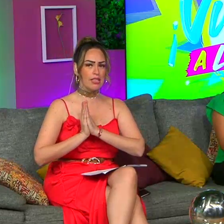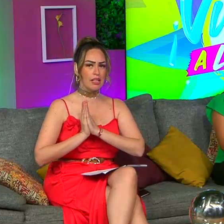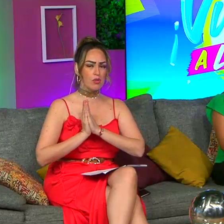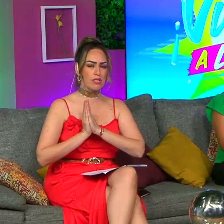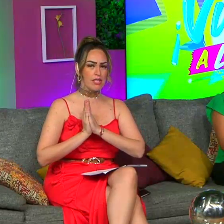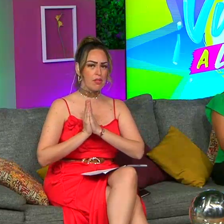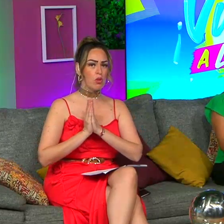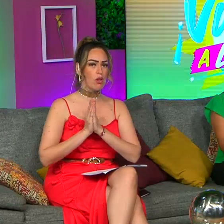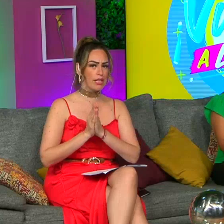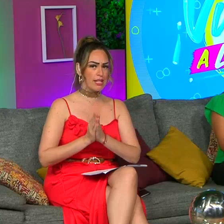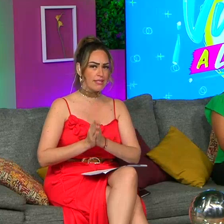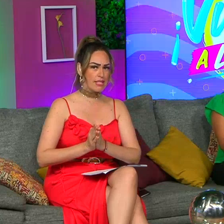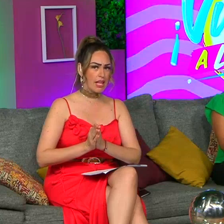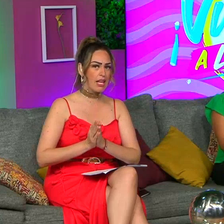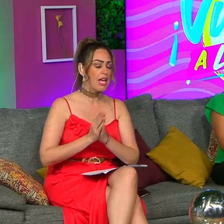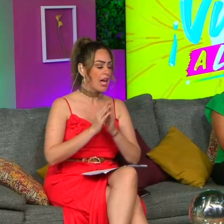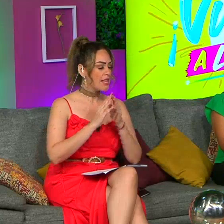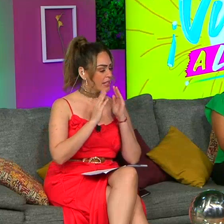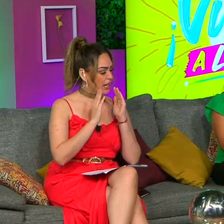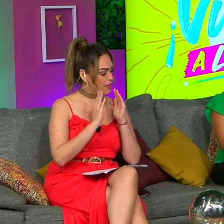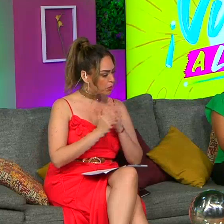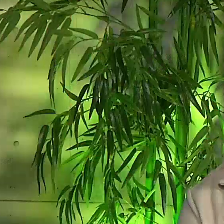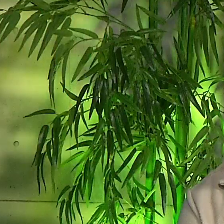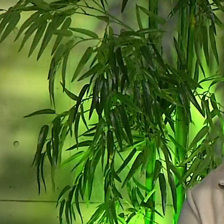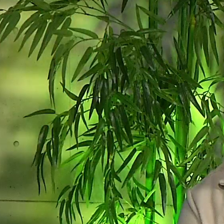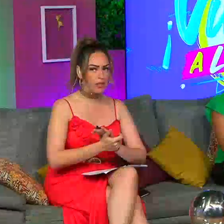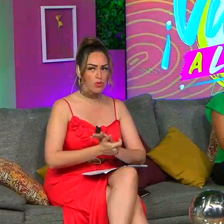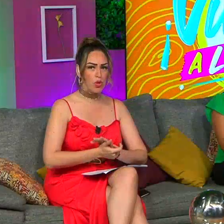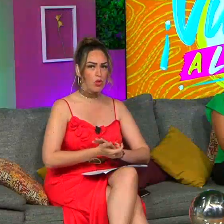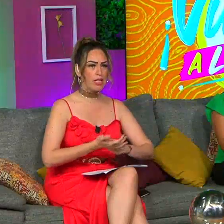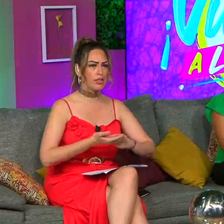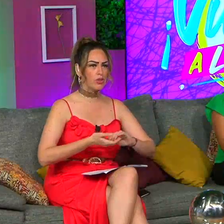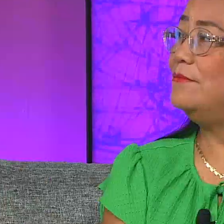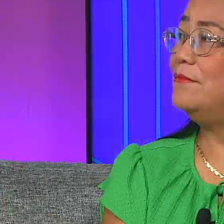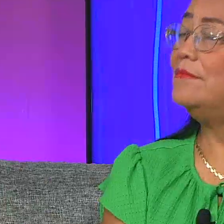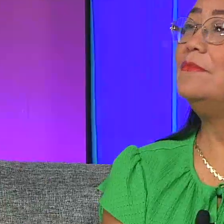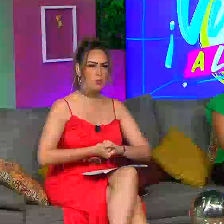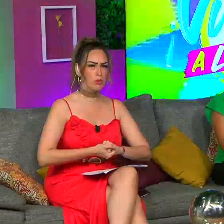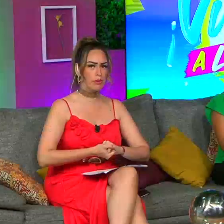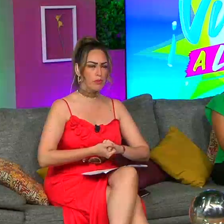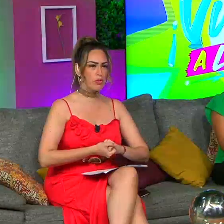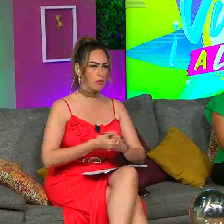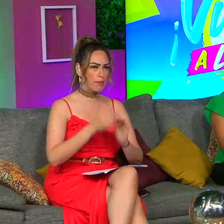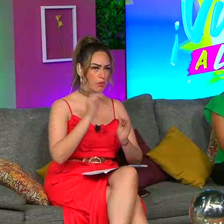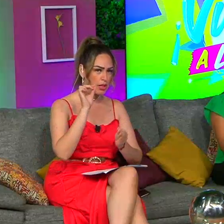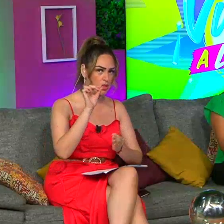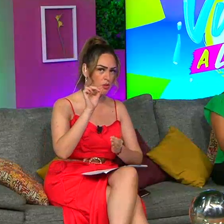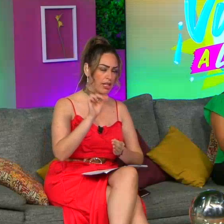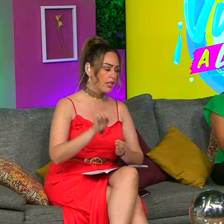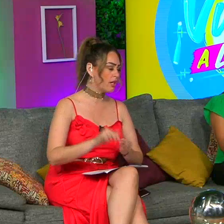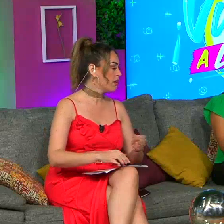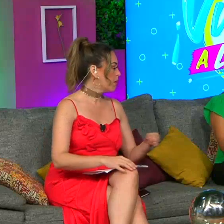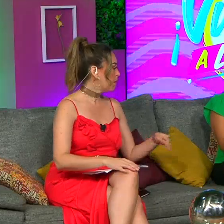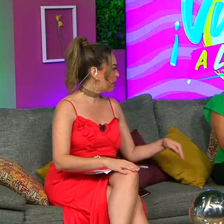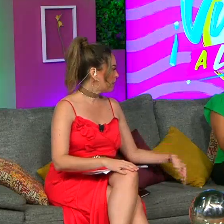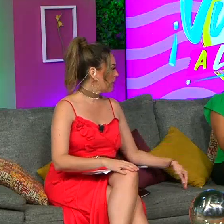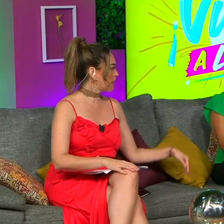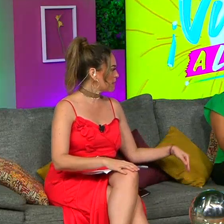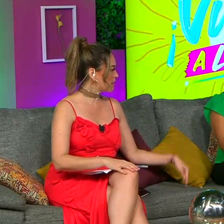que nos está viendo ahora en casita acerca de la importancia de la inclusión y que todos nos preocupemos y pongamos un granito de arena para hablar acerca